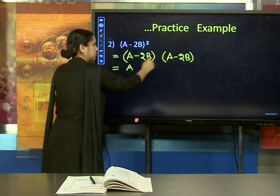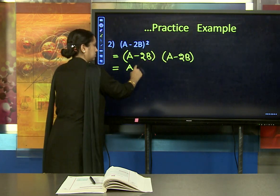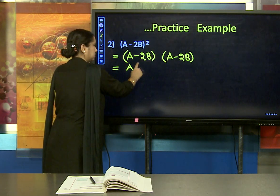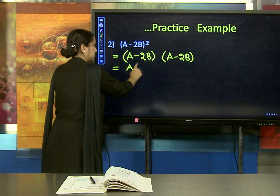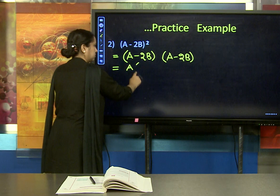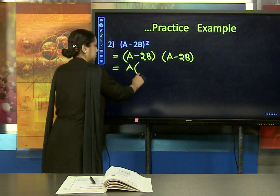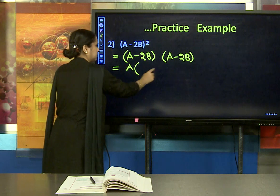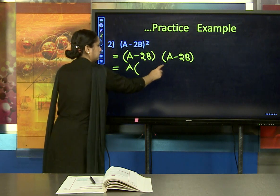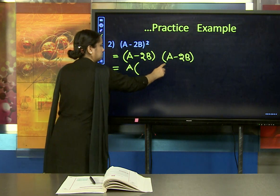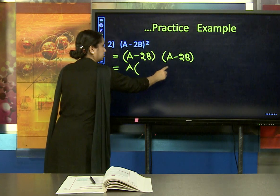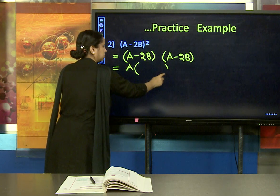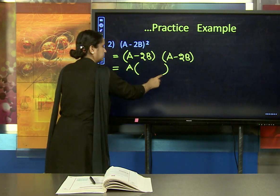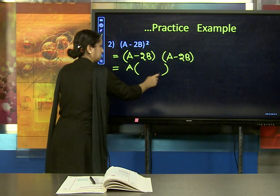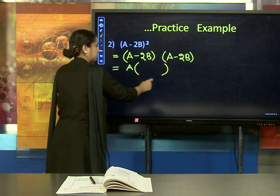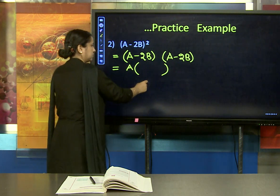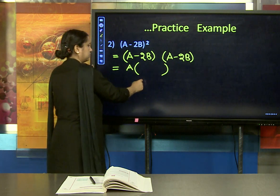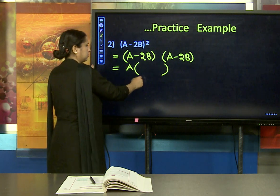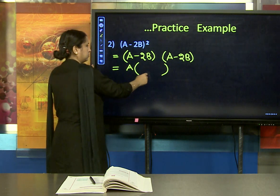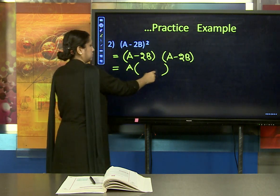इनको आपस में मल्टीप्लाई किया जा रहा है।